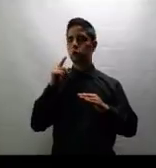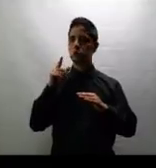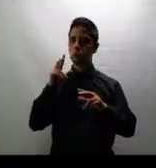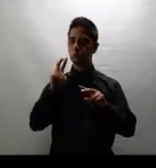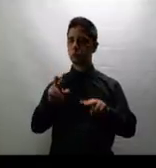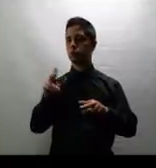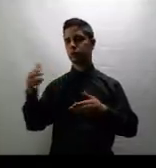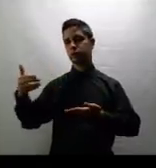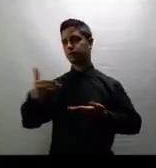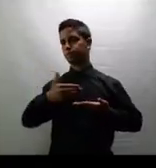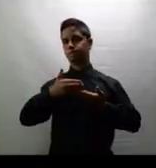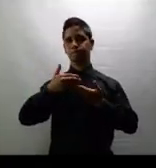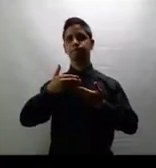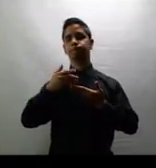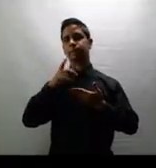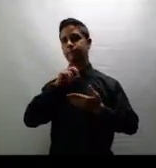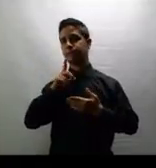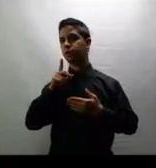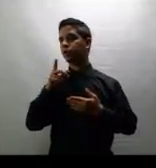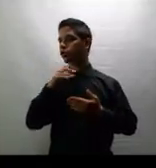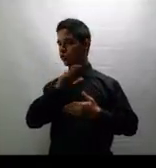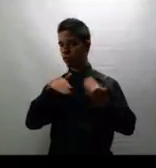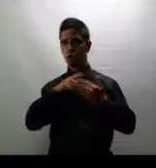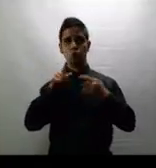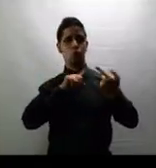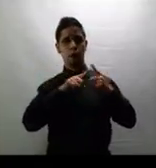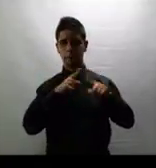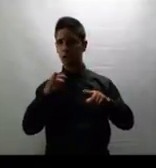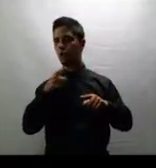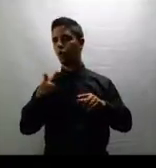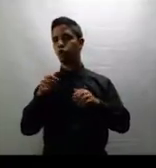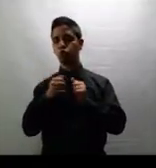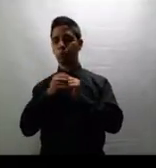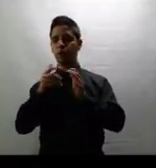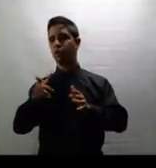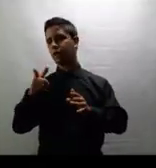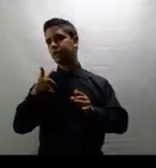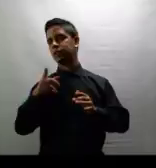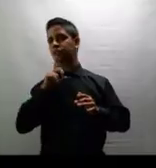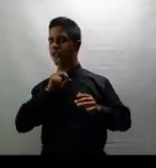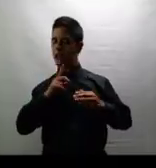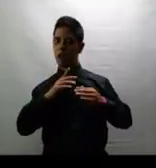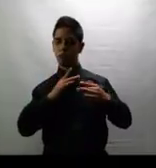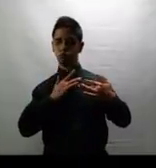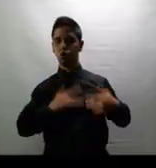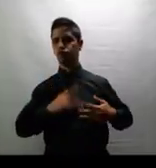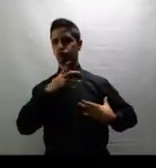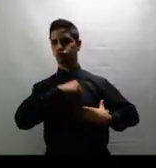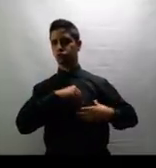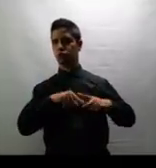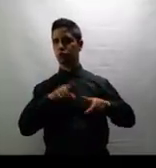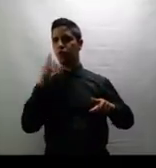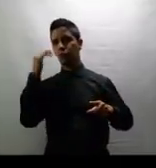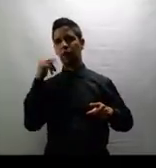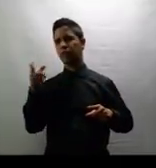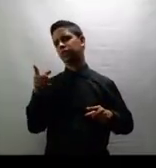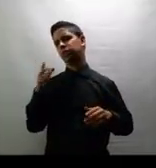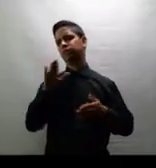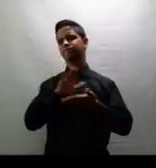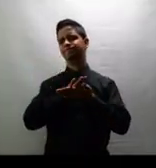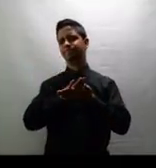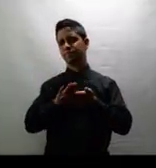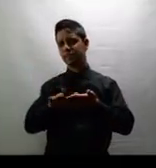todos los amigos y compañeros del buen los guardaremos en nuestro corazón porque fue un gran ser humano se pasaba a su